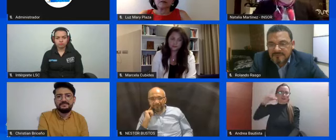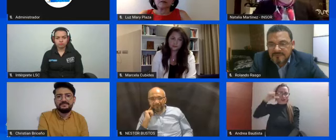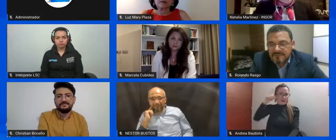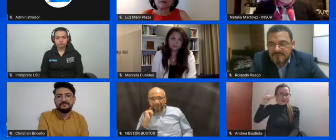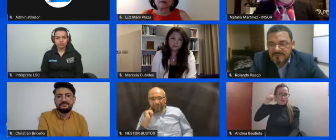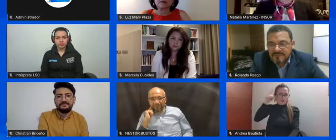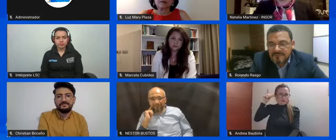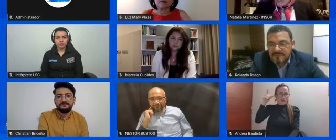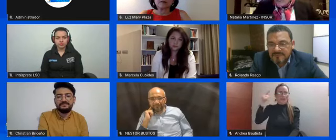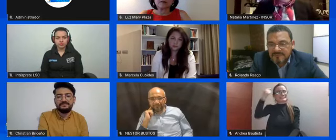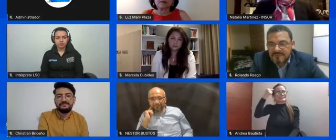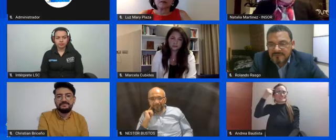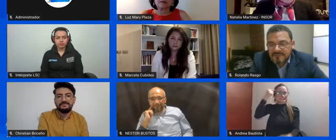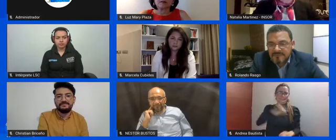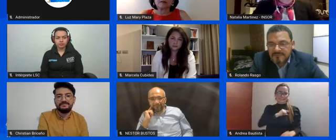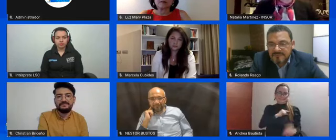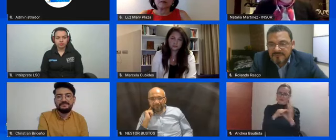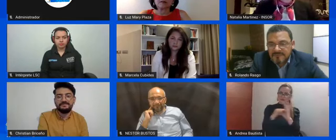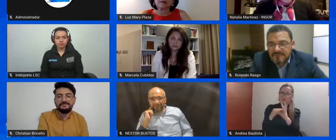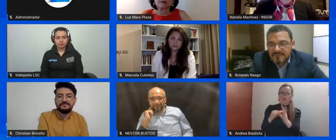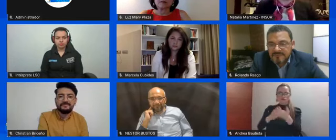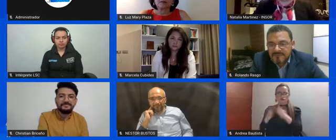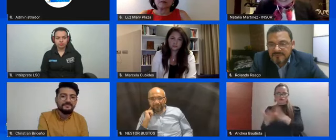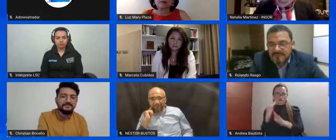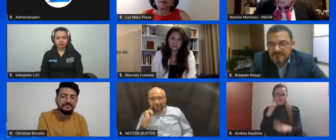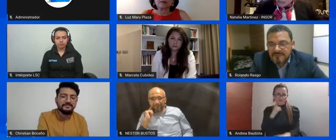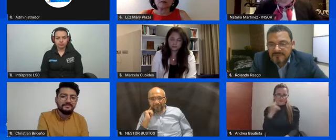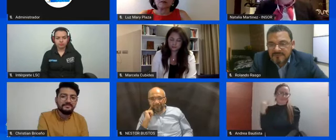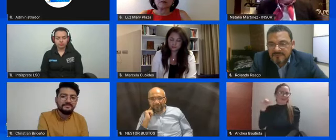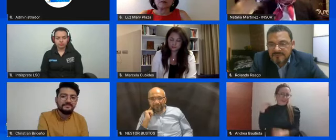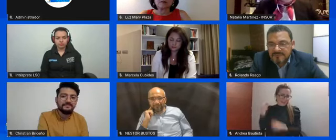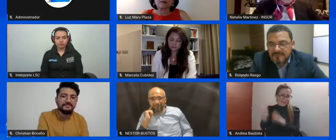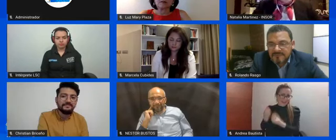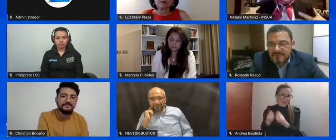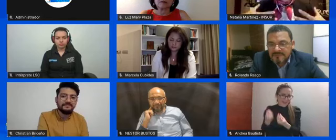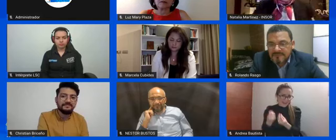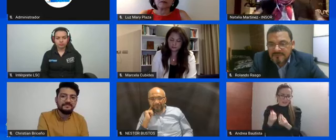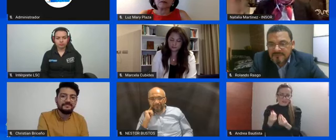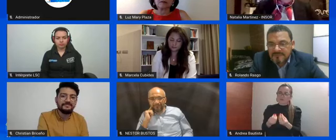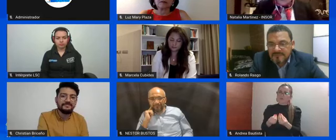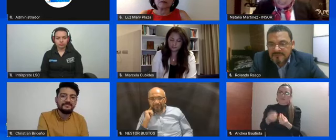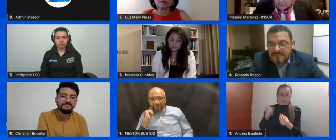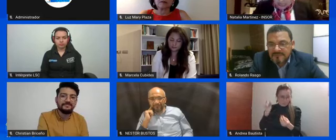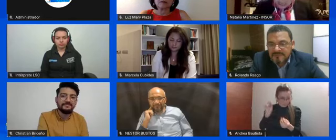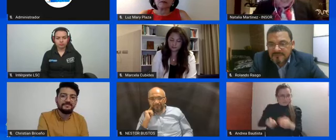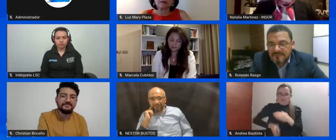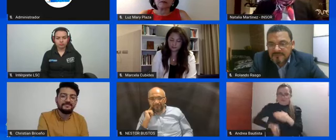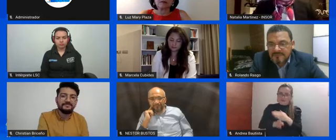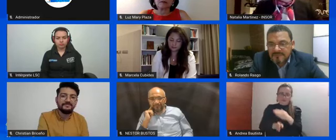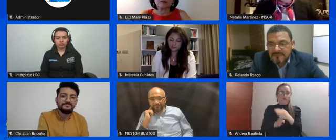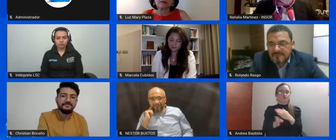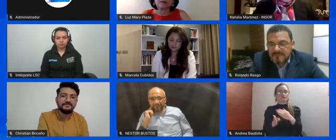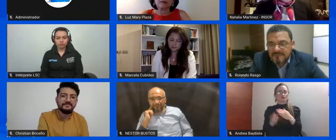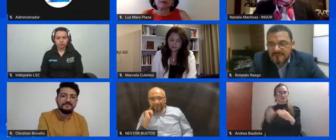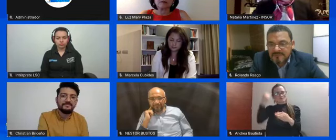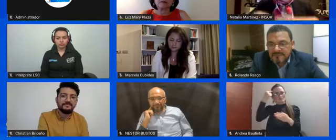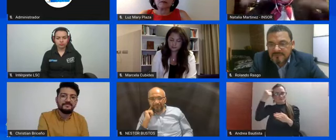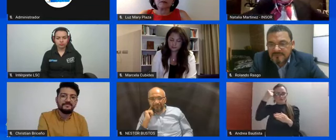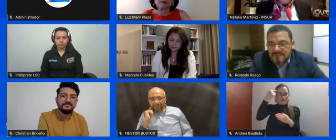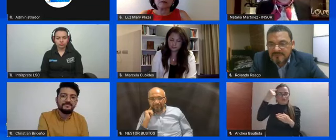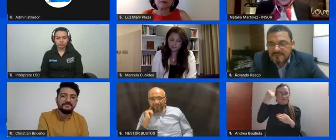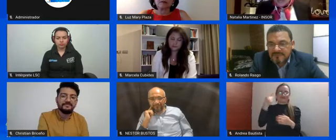Entonces, digamos, están también reconociendo mucho esa capacidad y esa visión que antecedió al